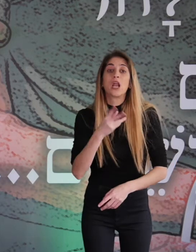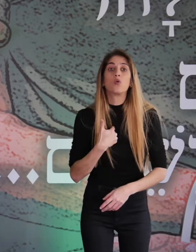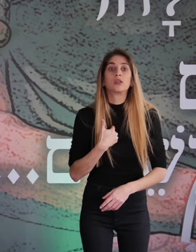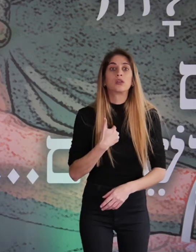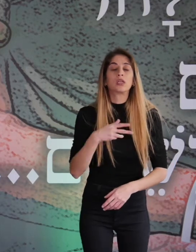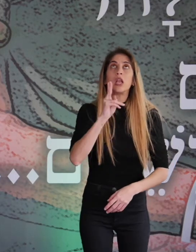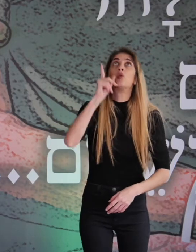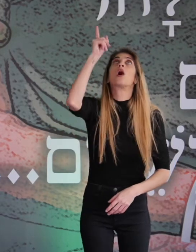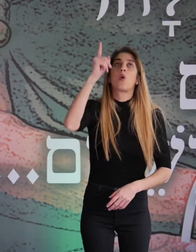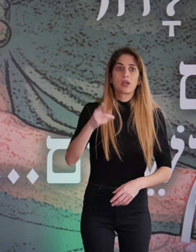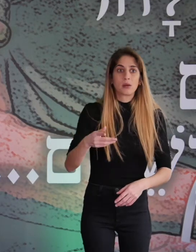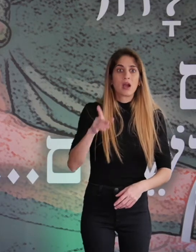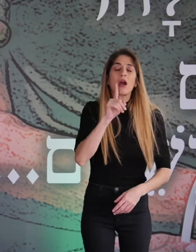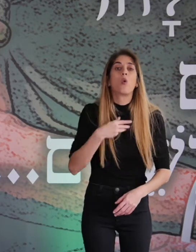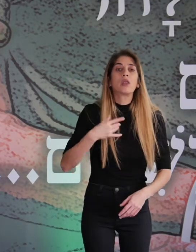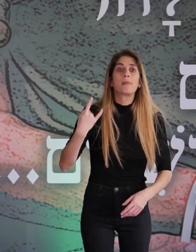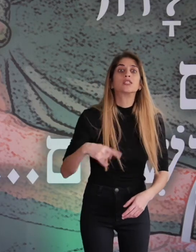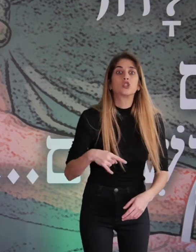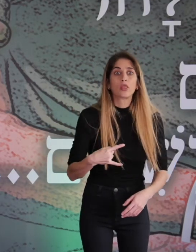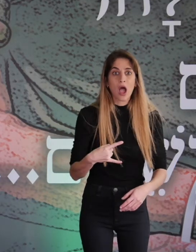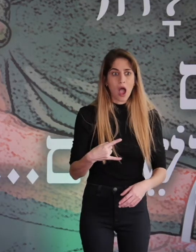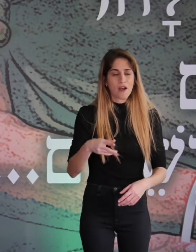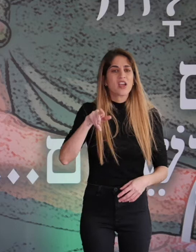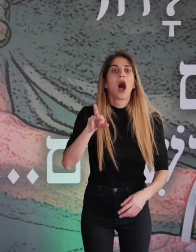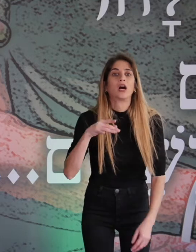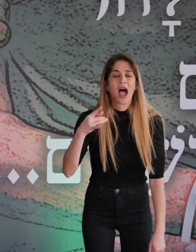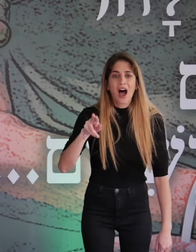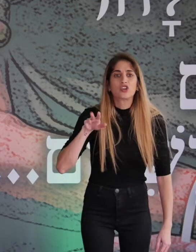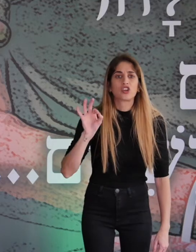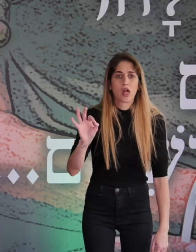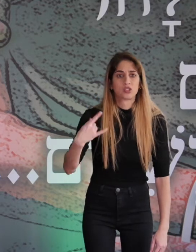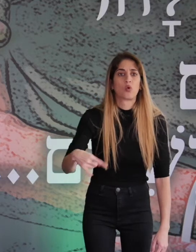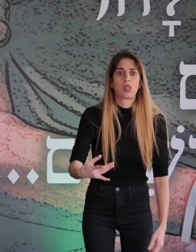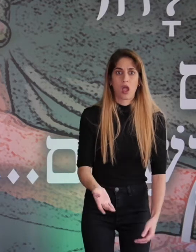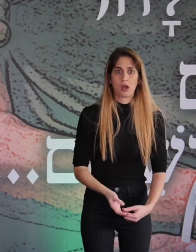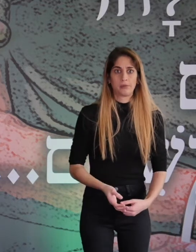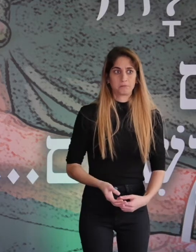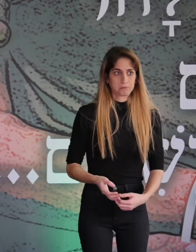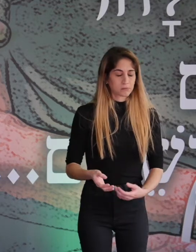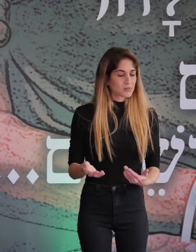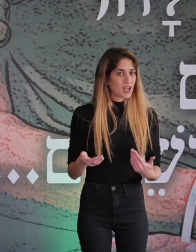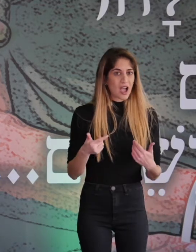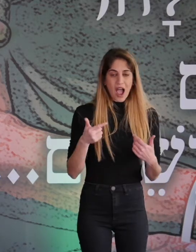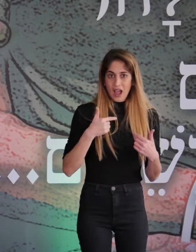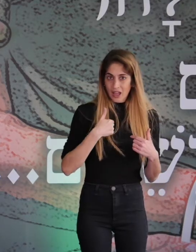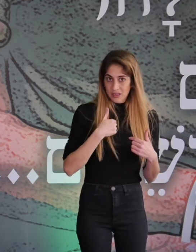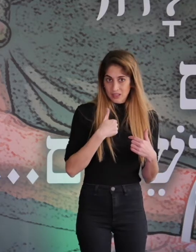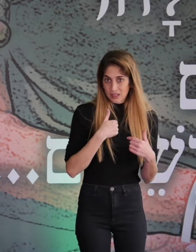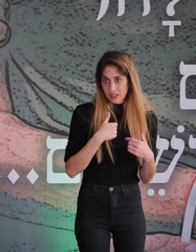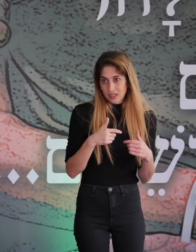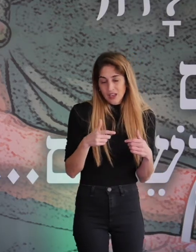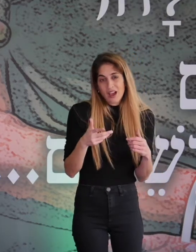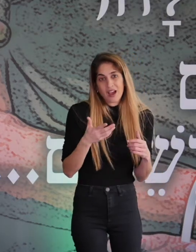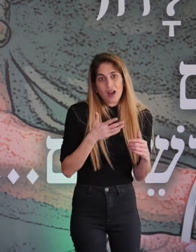את אלוהים וקראו לי בן זונה ואח של זונה. אני מוכרחה במאמר מוסגר